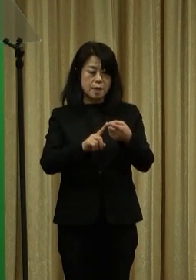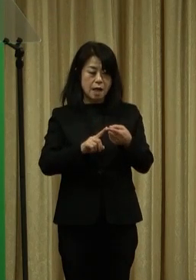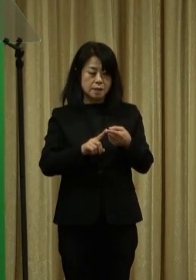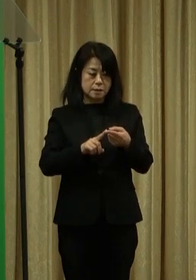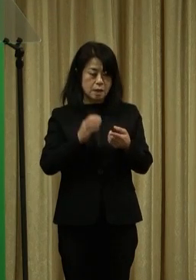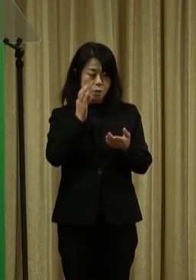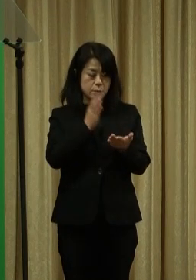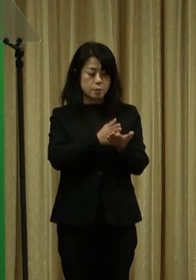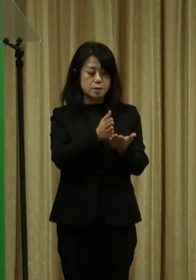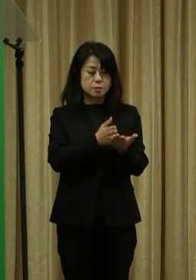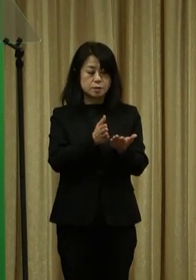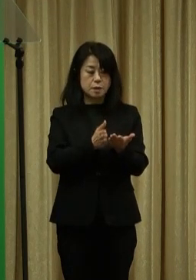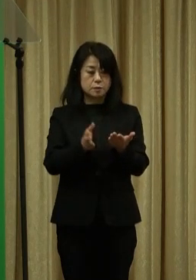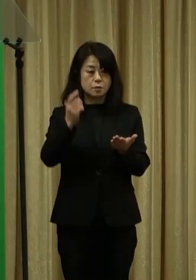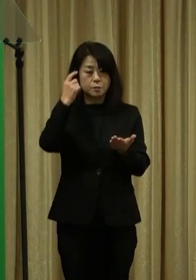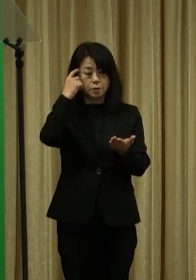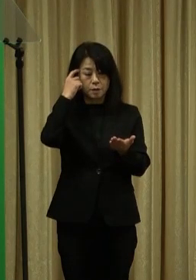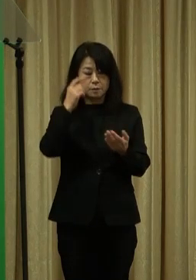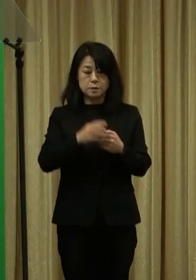今協議会でも、